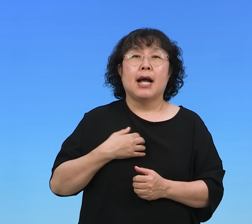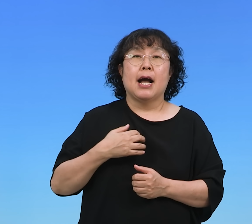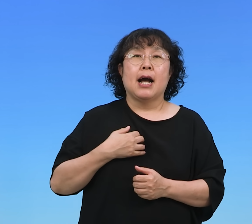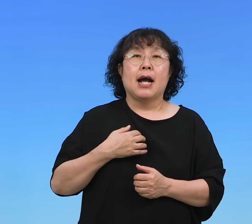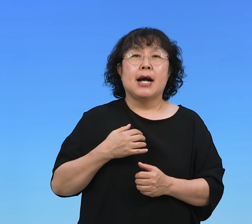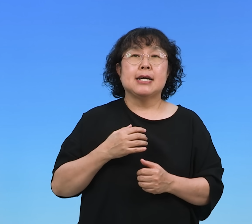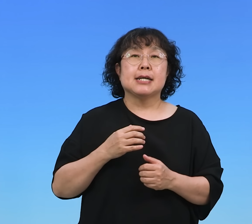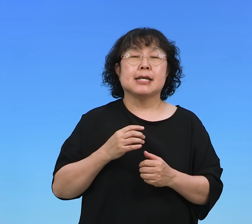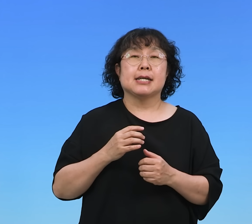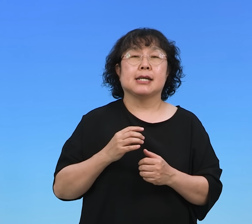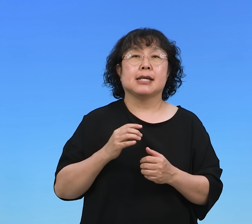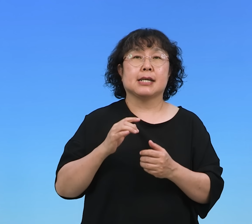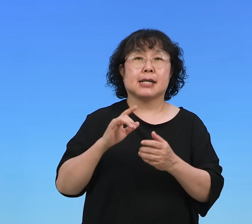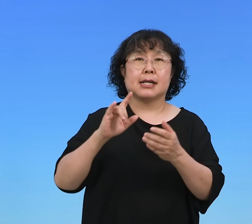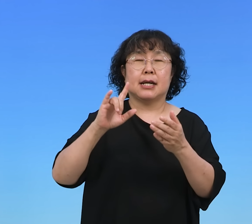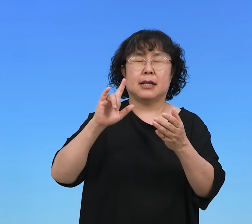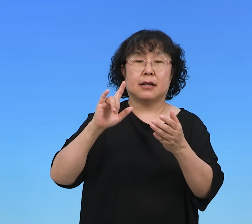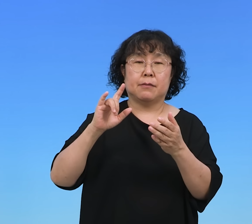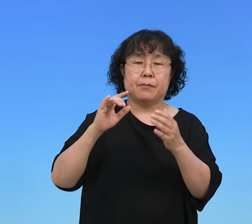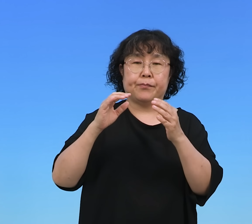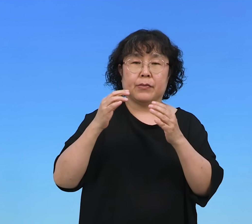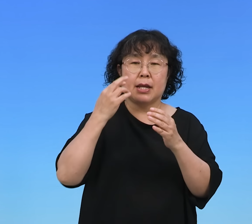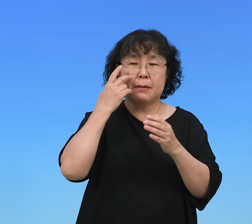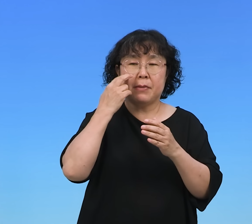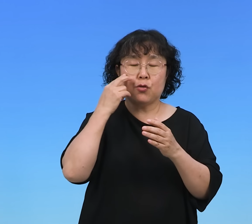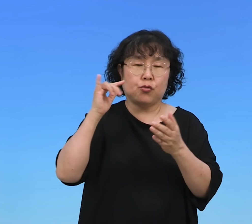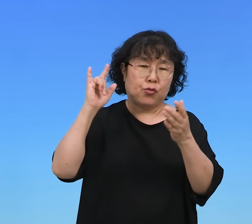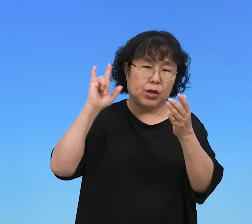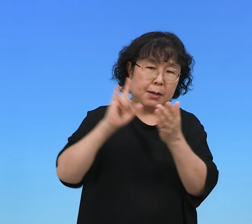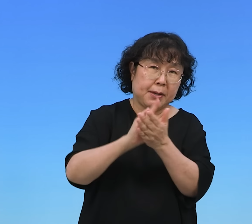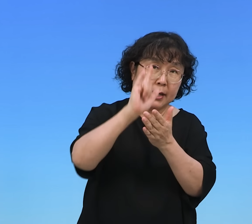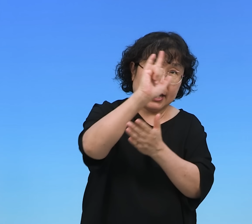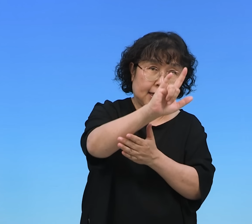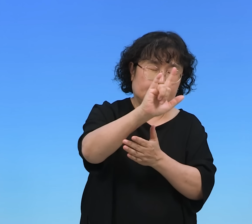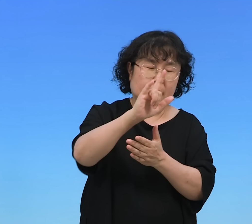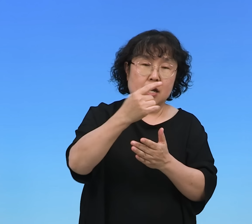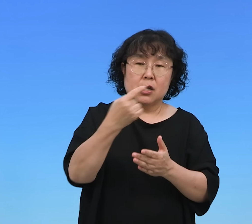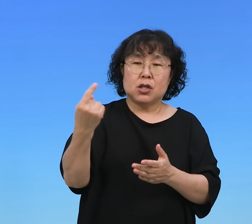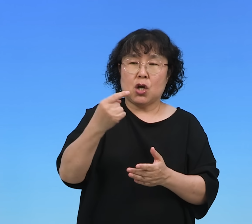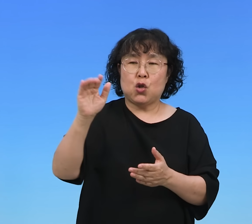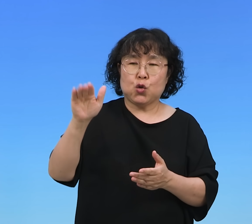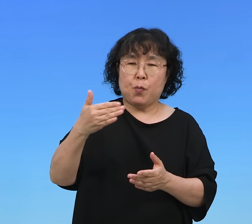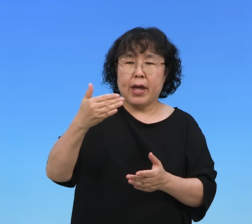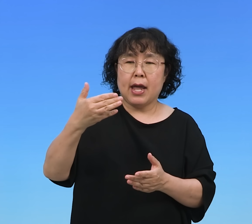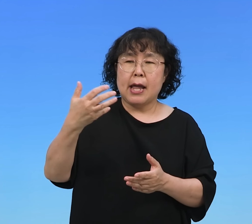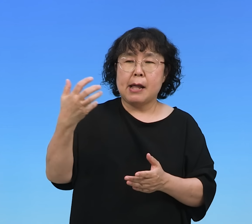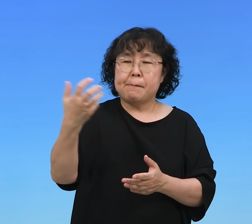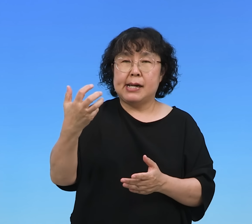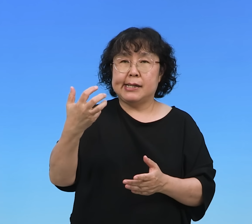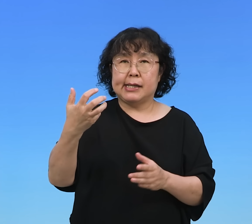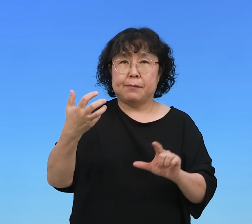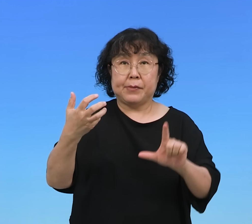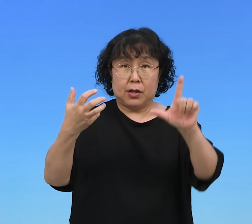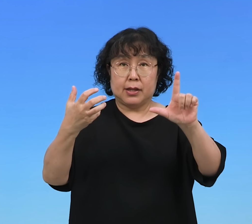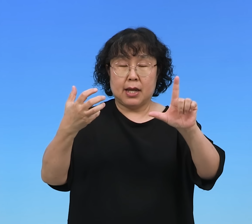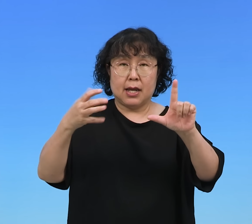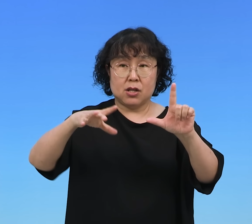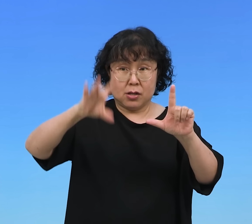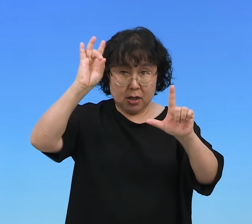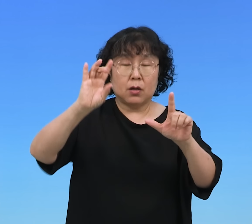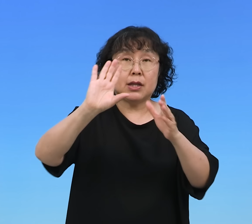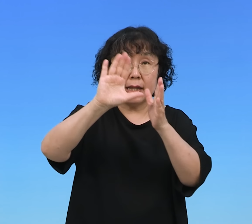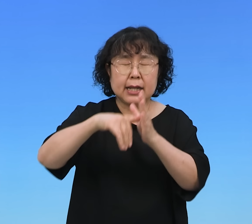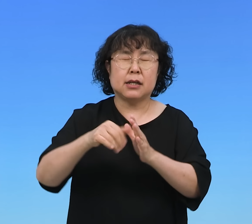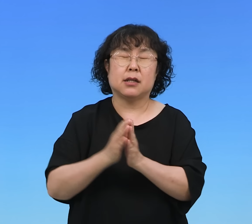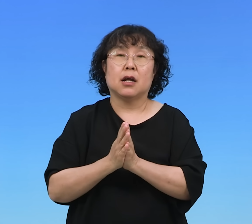가던 80년대 초는요 정말 열악한 결핍 그 자체였습니다. 그때